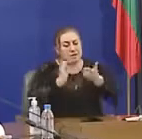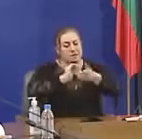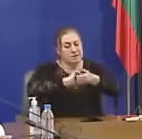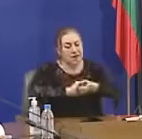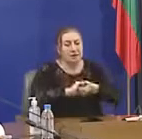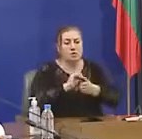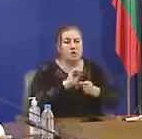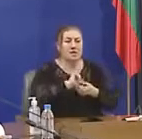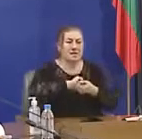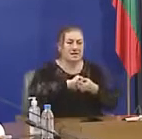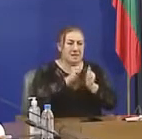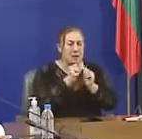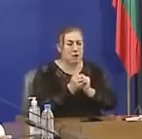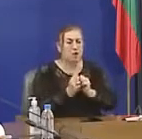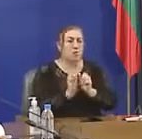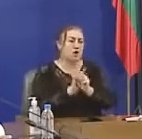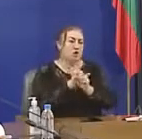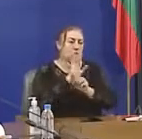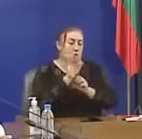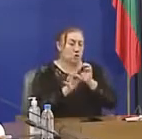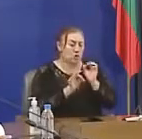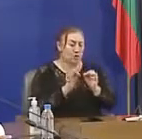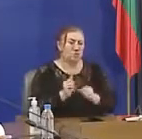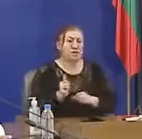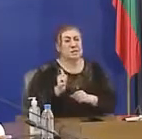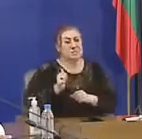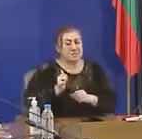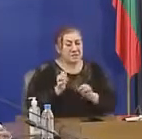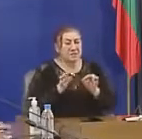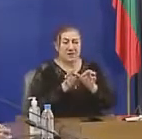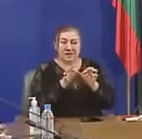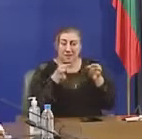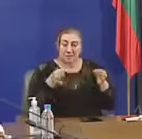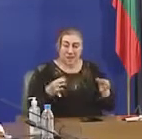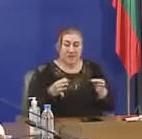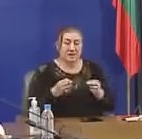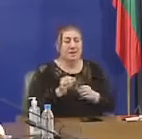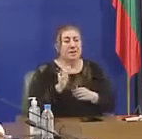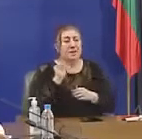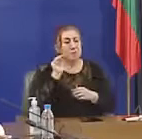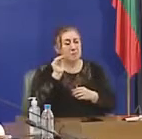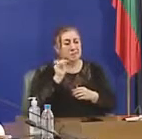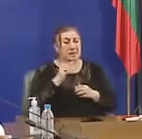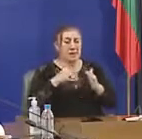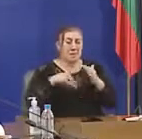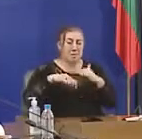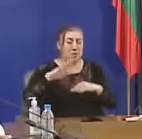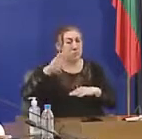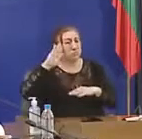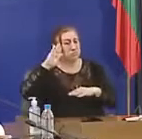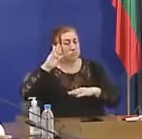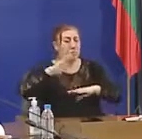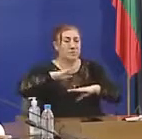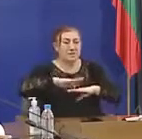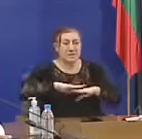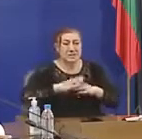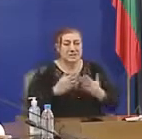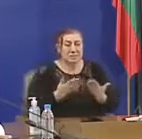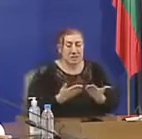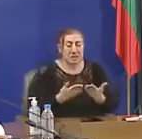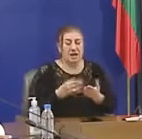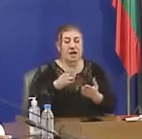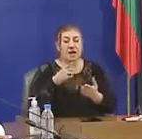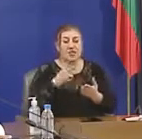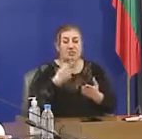коронавируса. Спазвайте мерките и бъдете така по-дисциплинирани. Това, което е